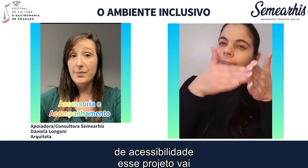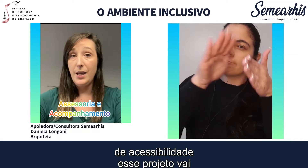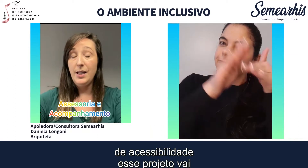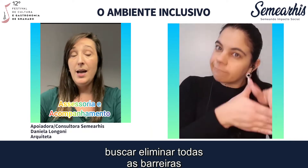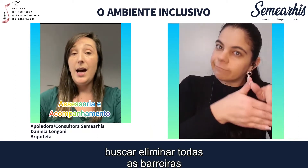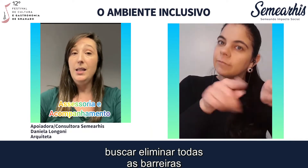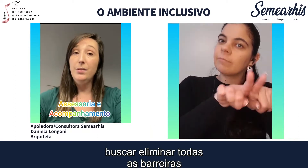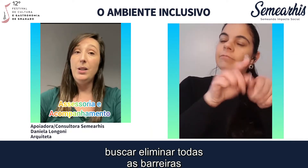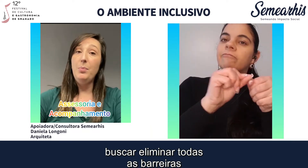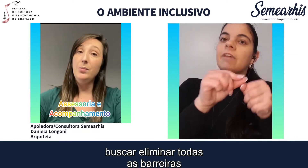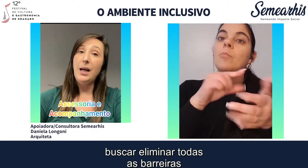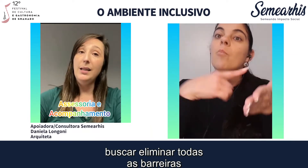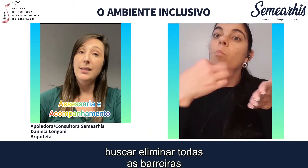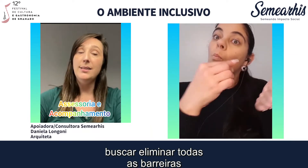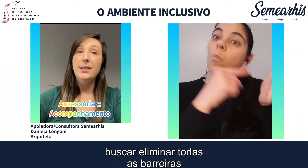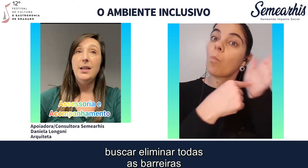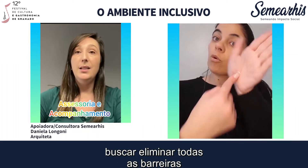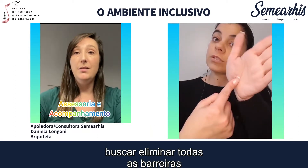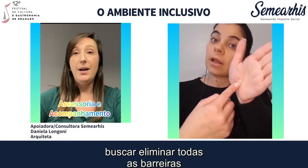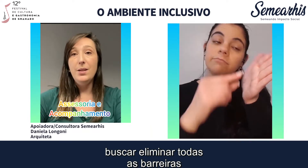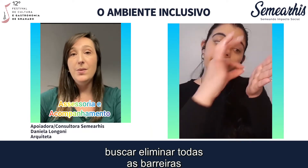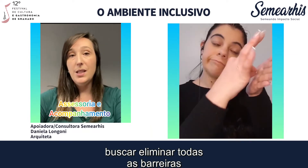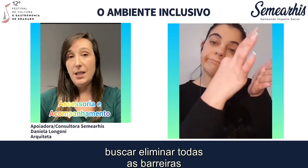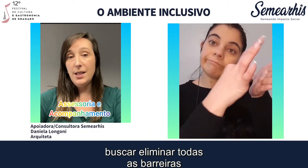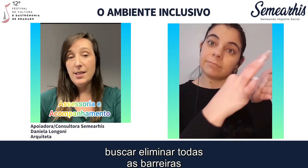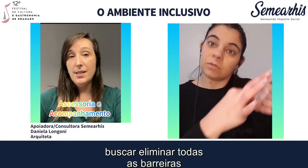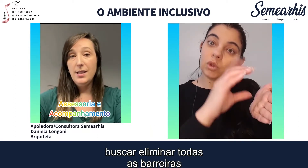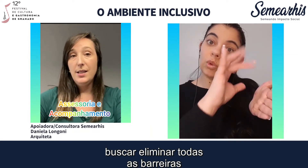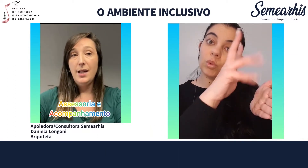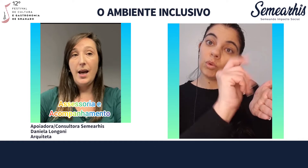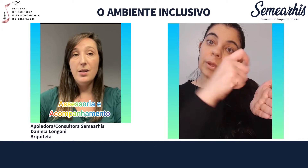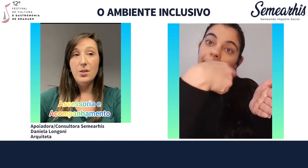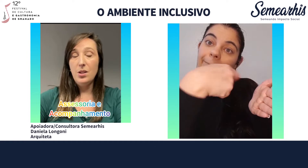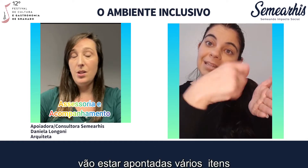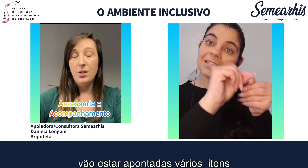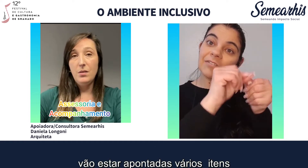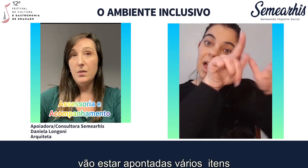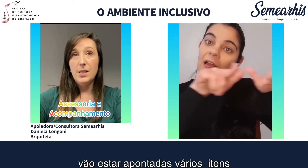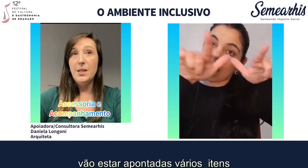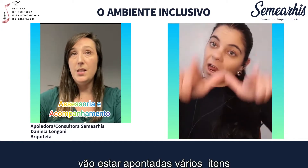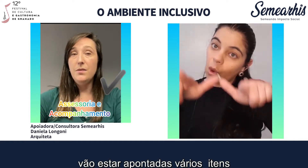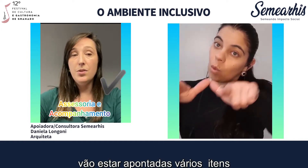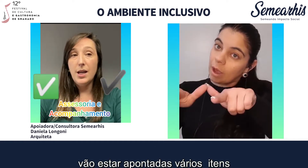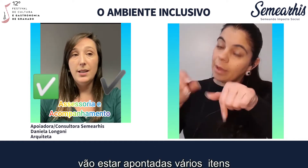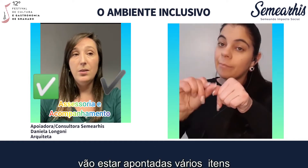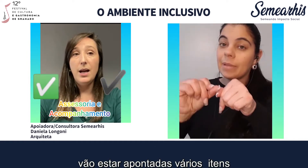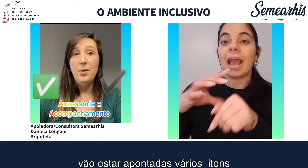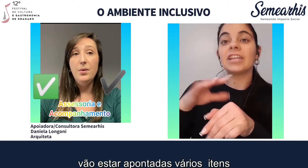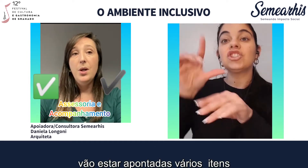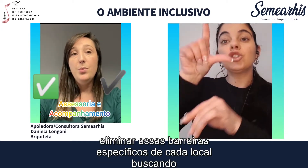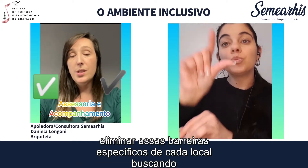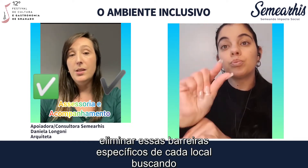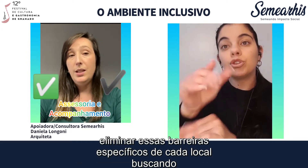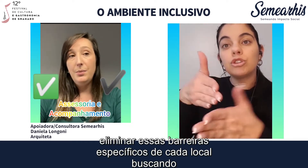barreiras, né? Ali vão estar apontadas vários itens, né, específico de cada